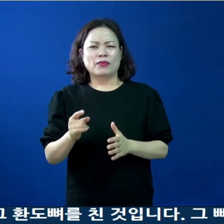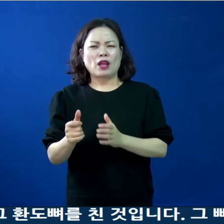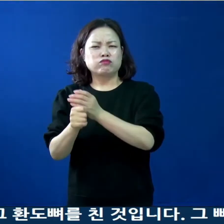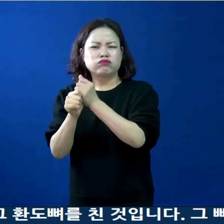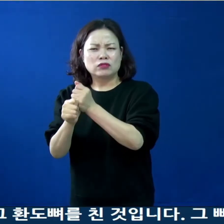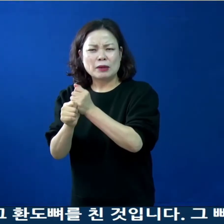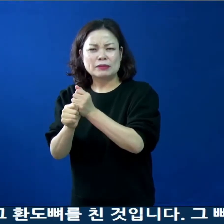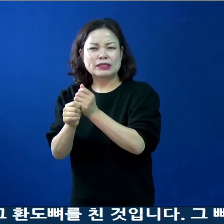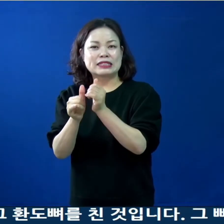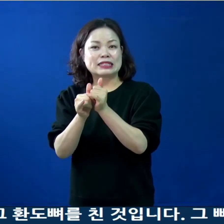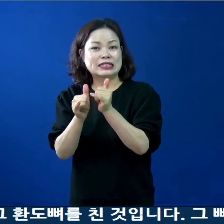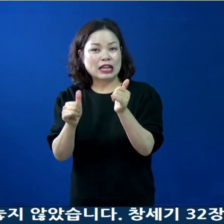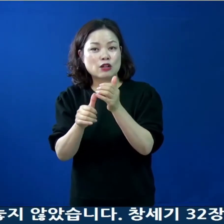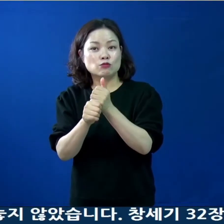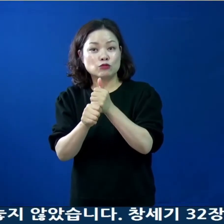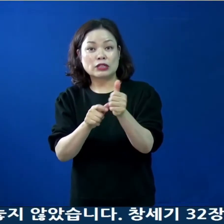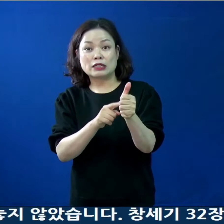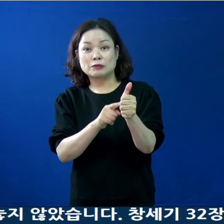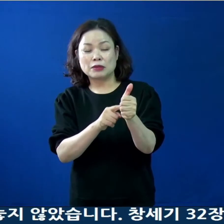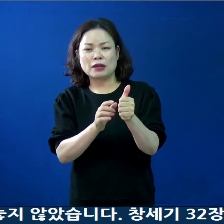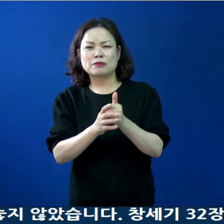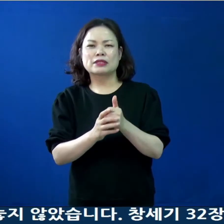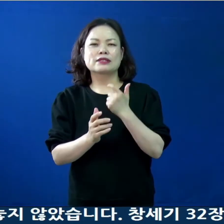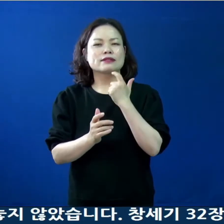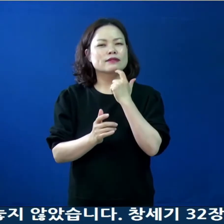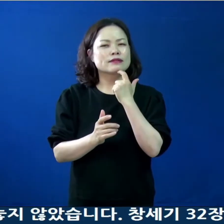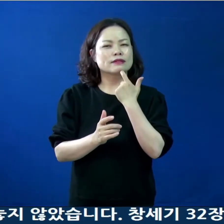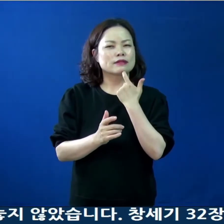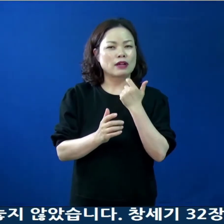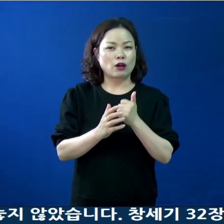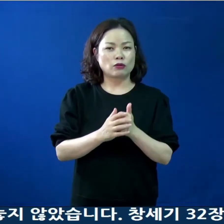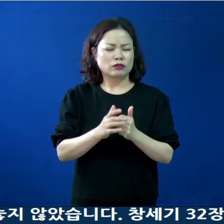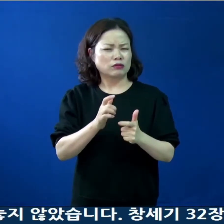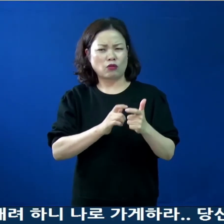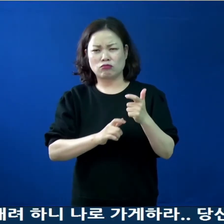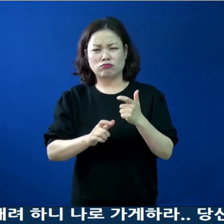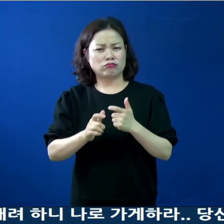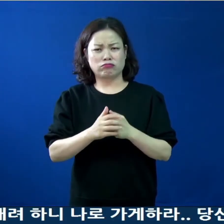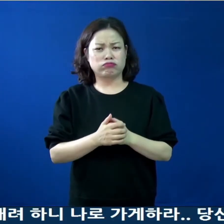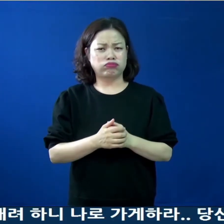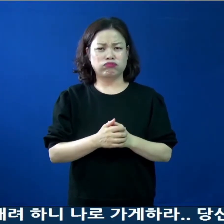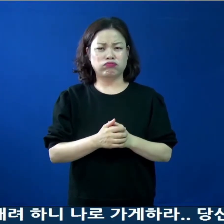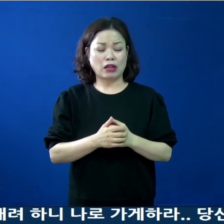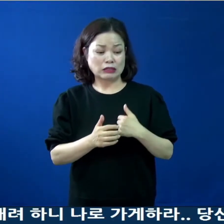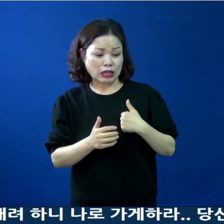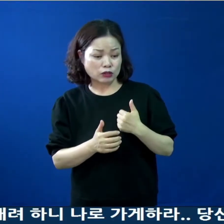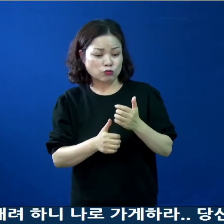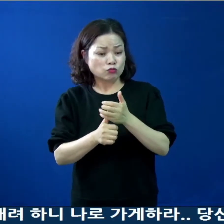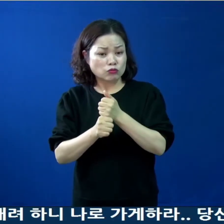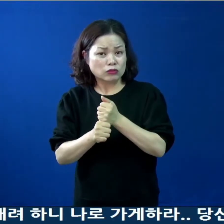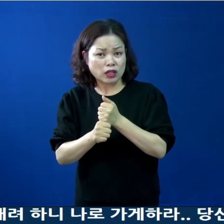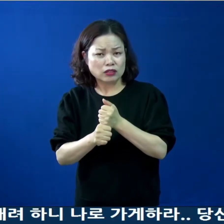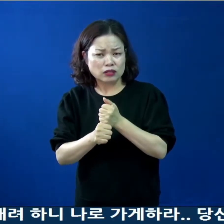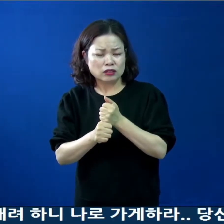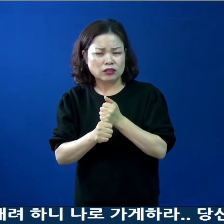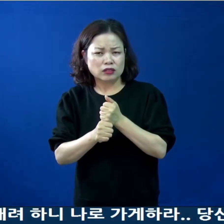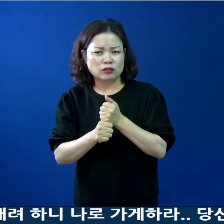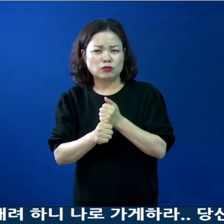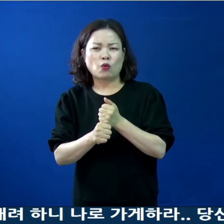붙잡는 사람 야곱은 이제 더 이상 자신이 붙잡을 게 없다는